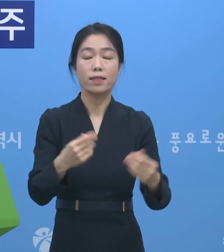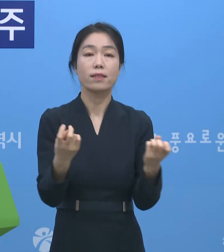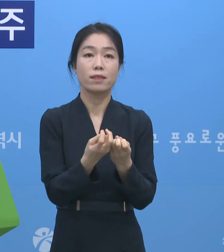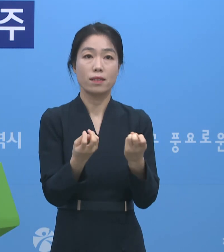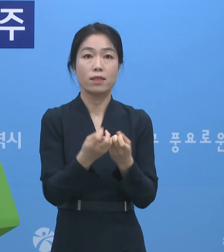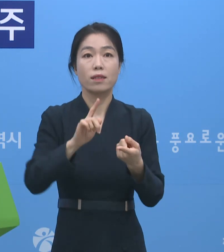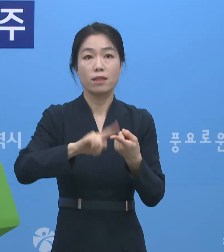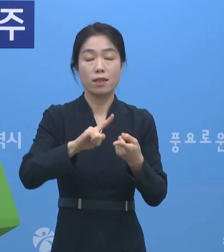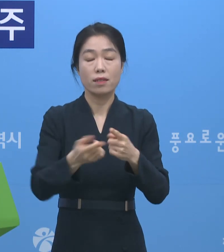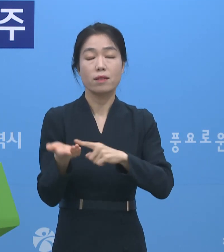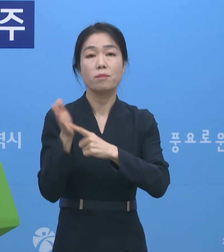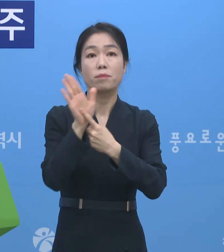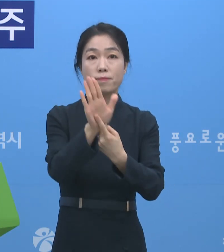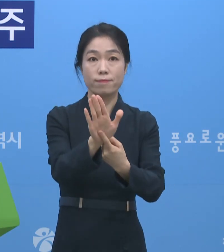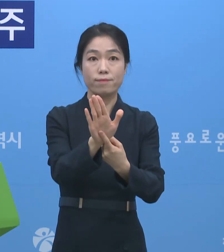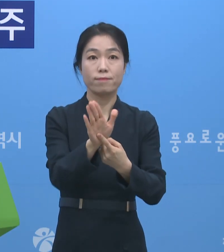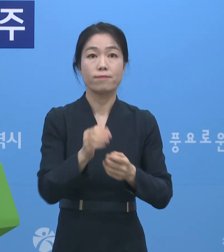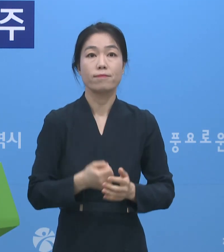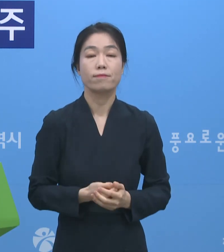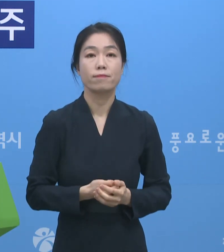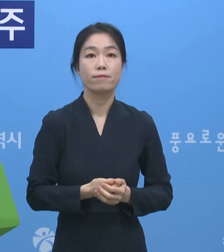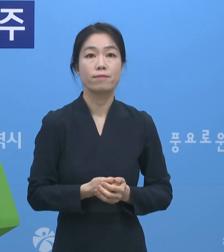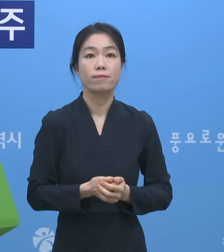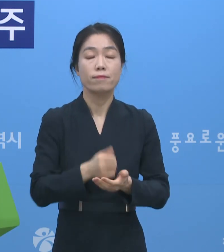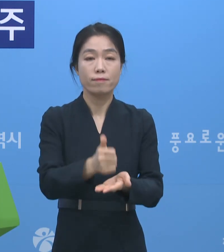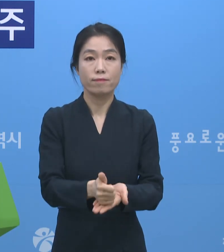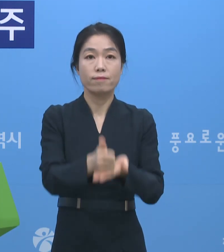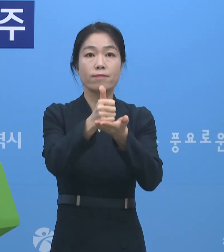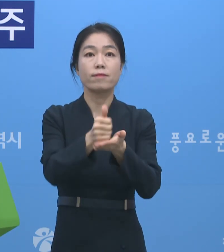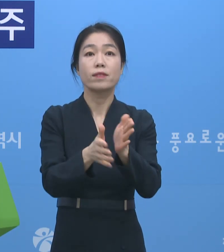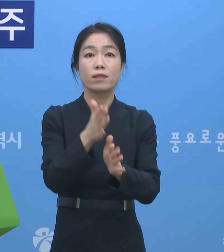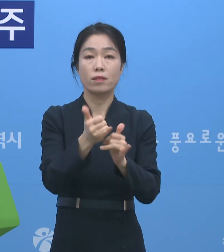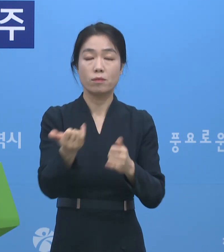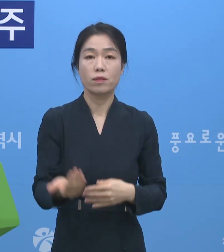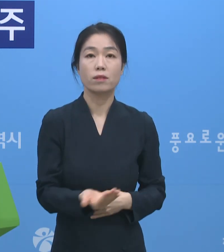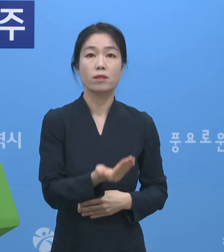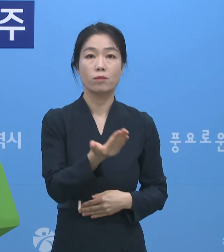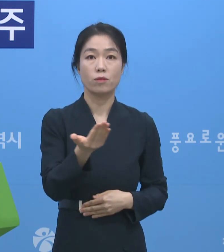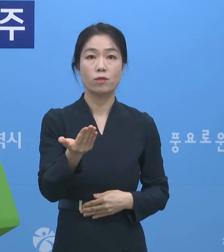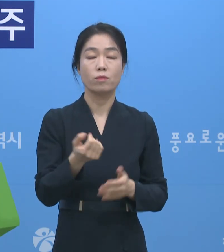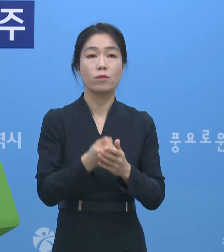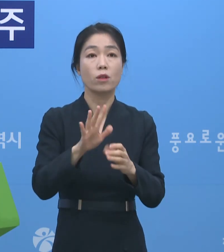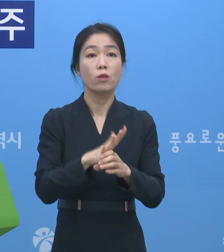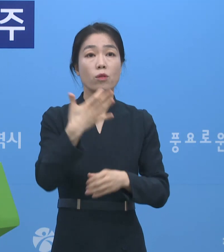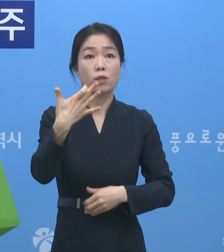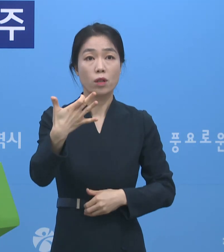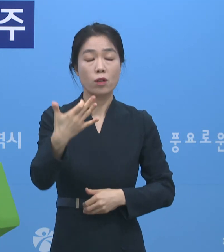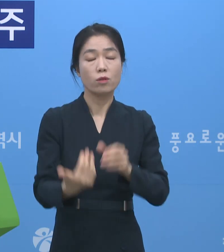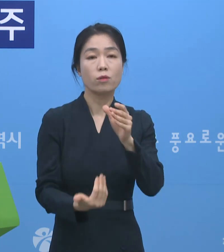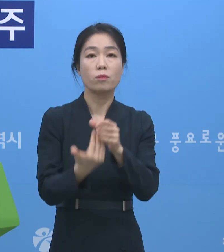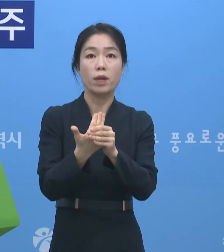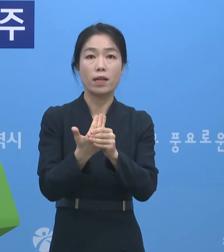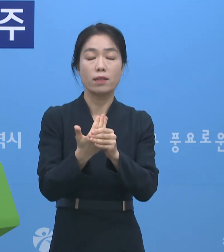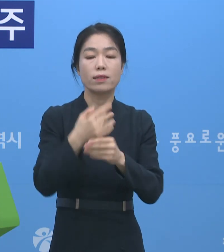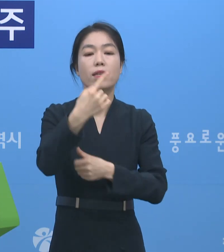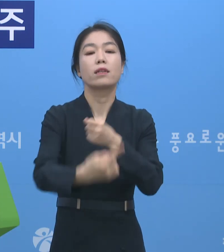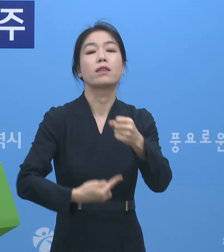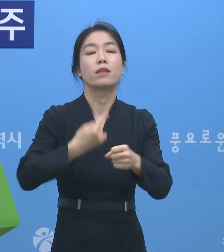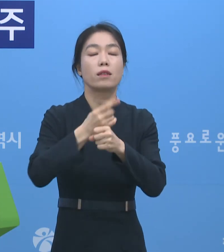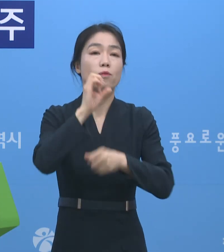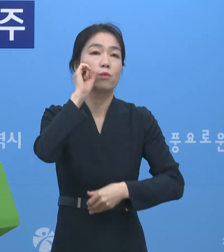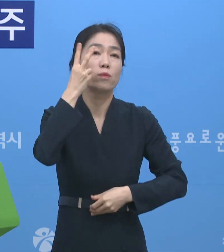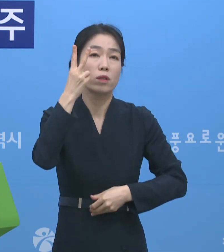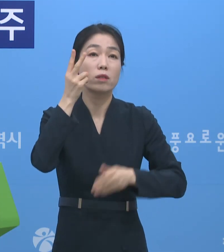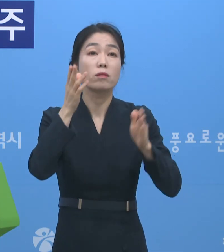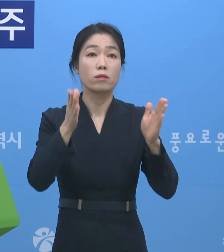민생안정대책에 대해서 발표드리겠습니다. 존경하는 시민 여러분, 코로나19 발생 1년